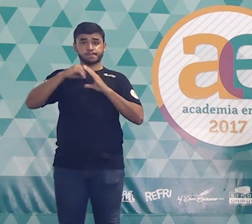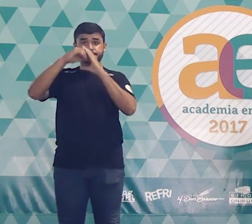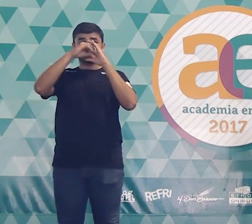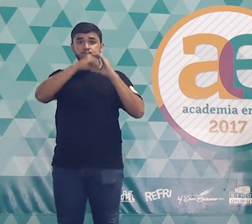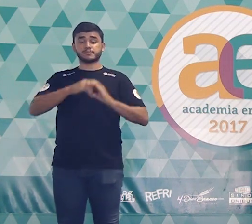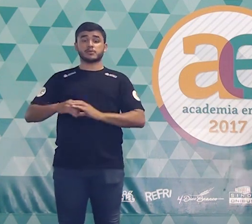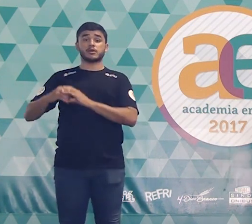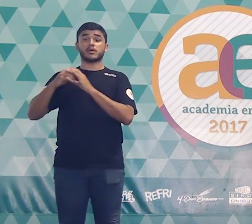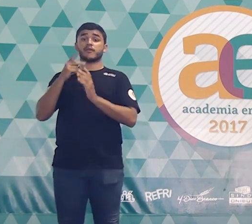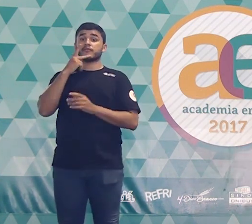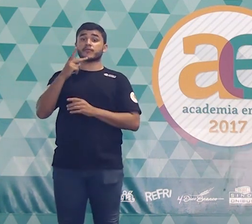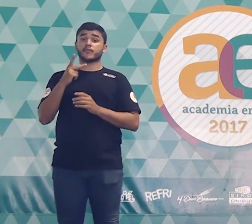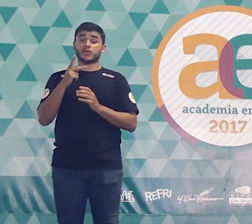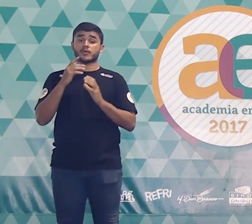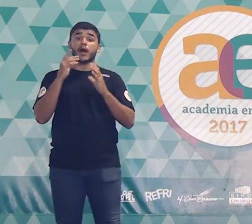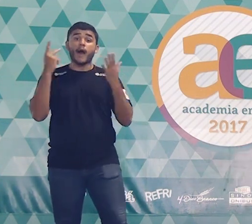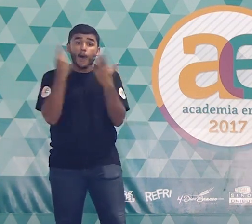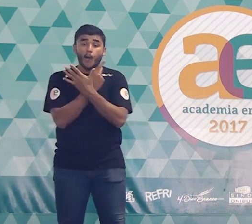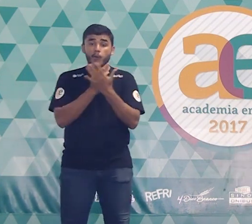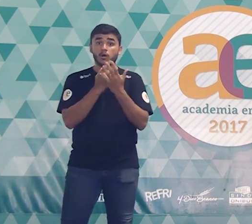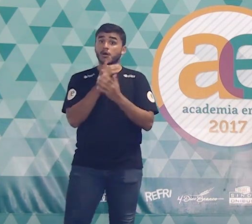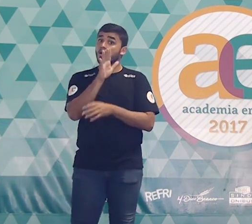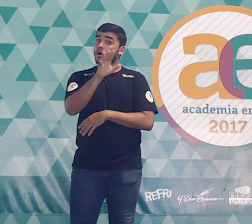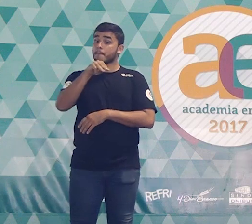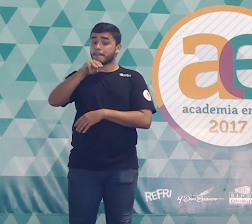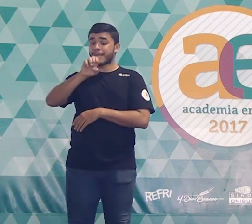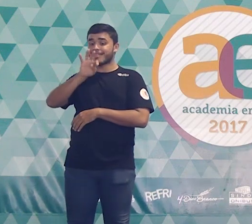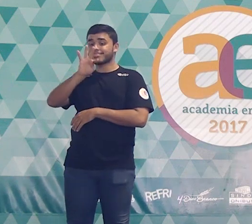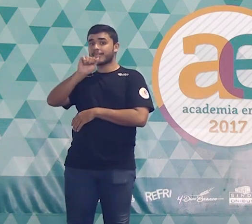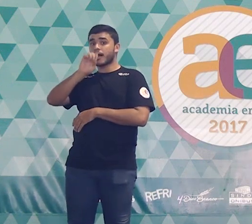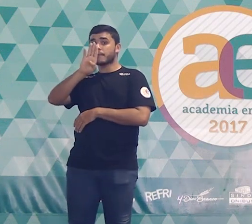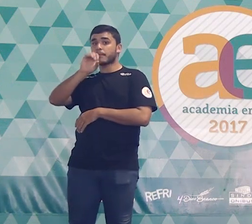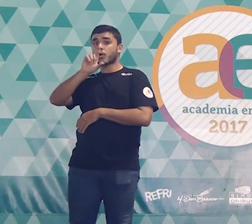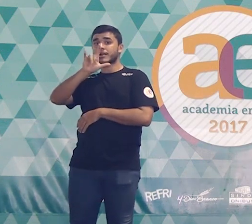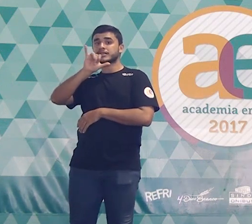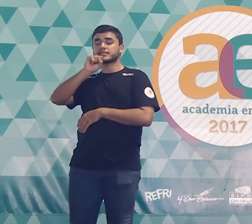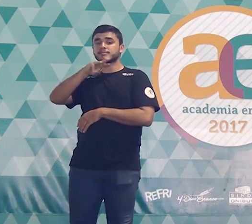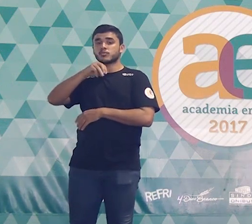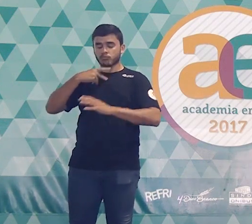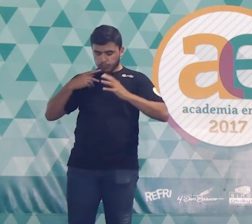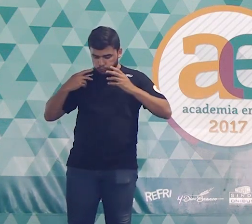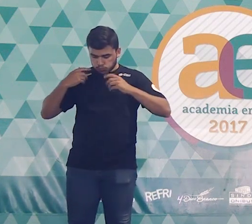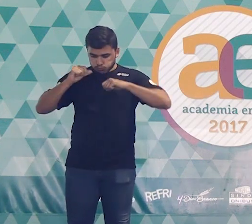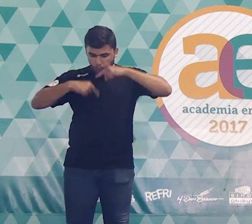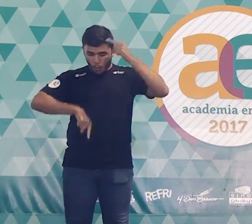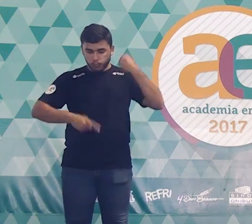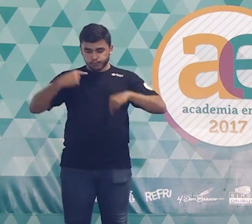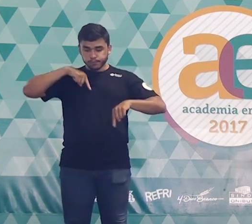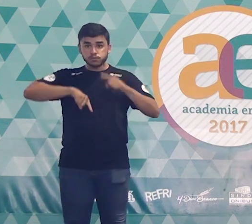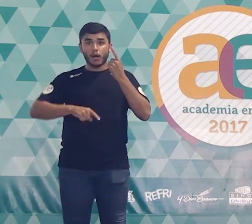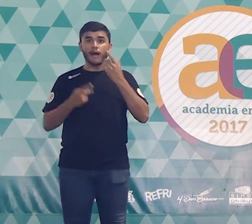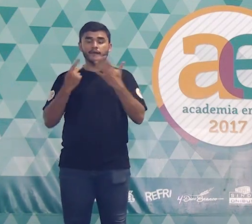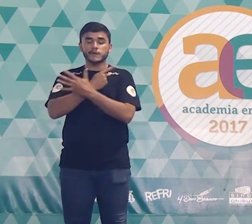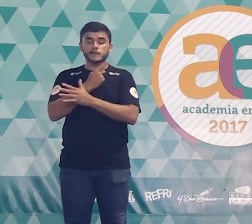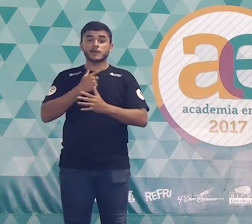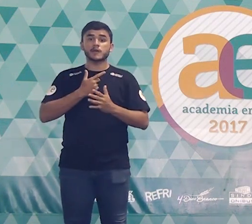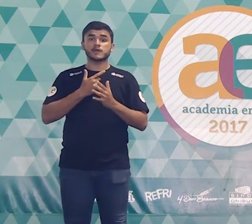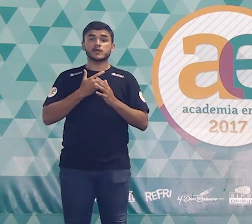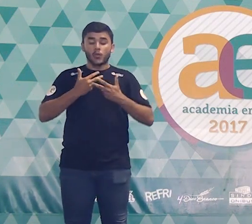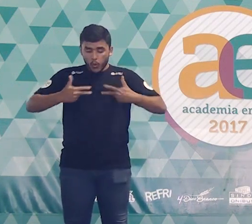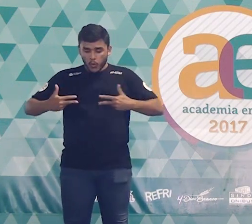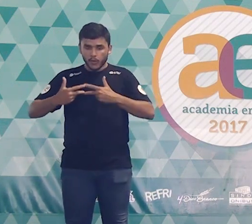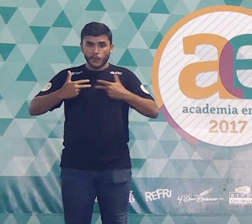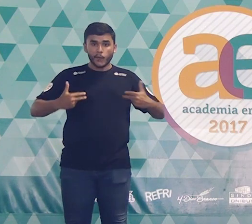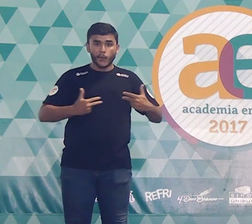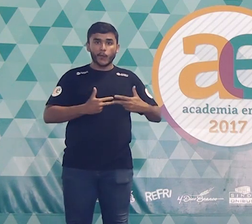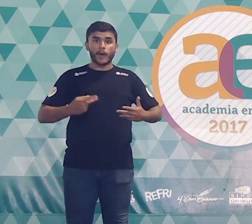Metabolismo é o conjunto de reações que nós temos por segundo. Quanto mais reações por segundo, mais ou